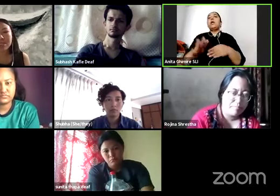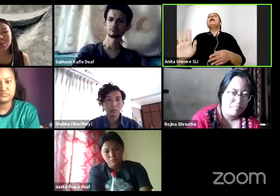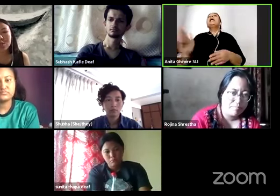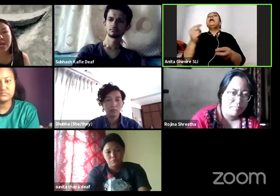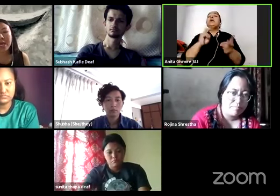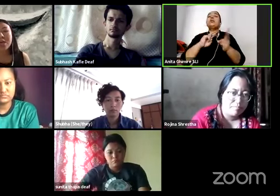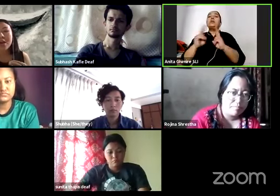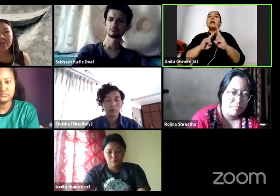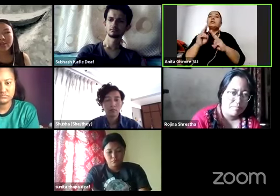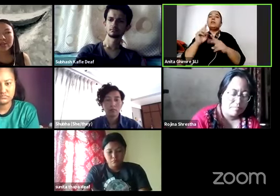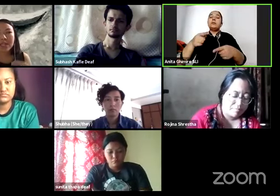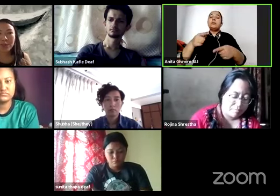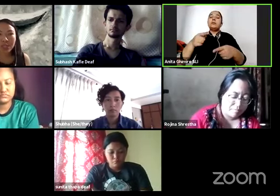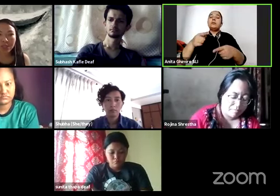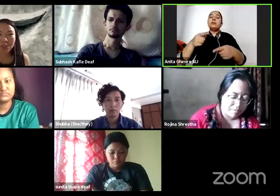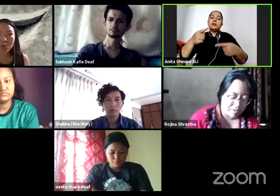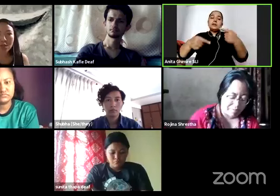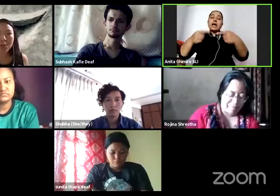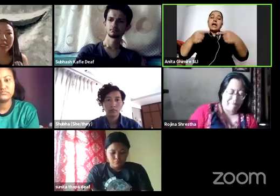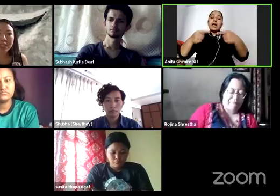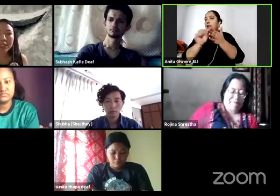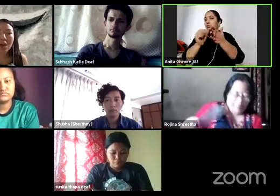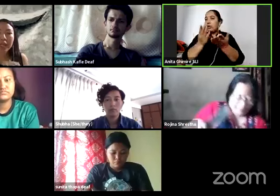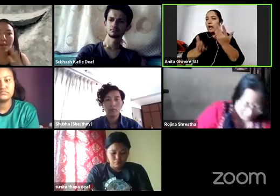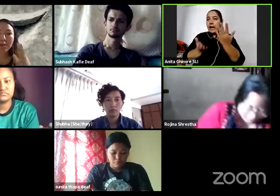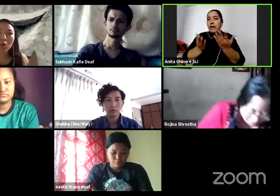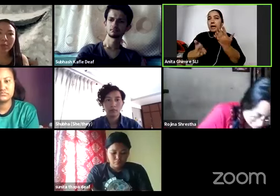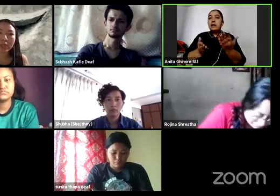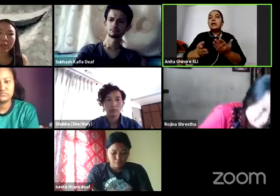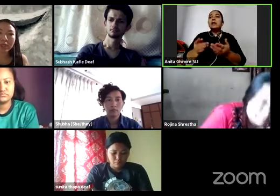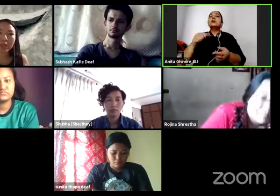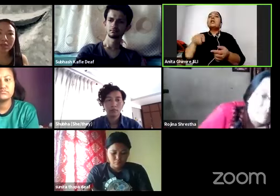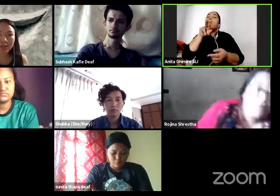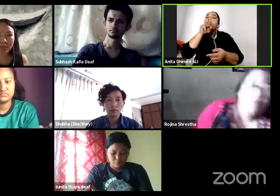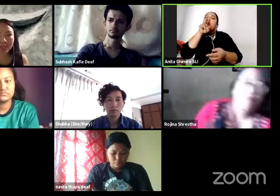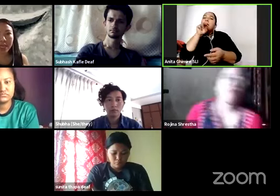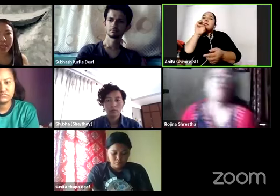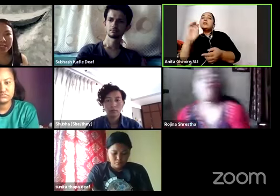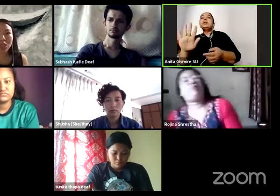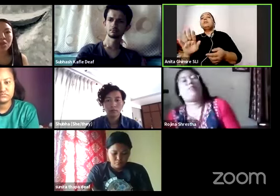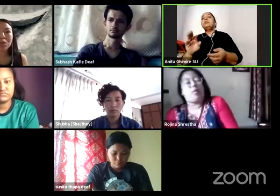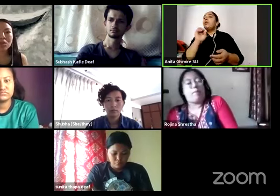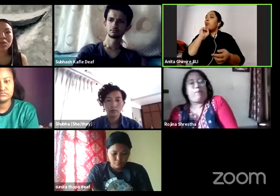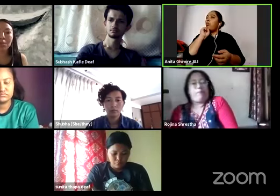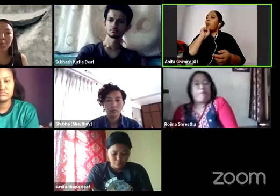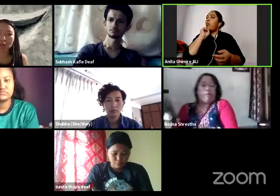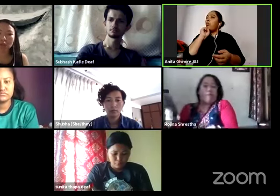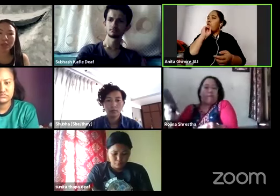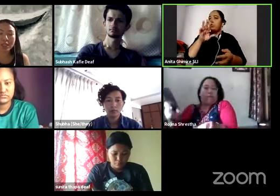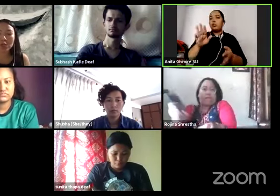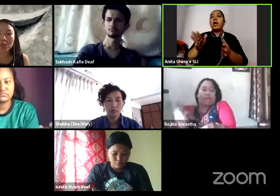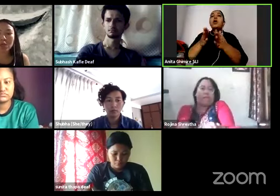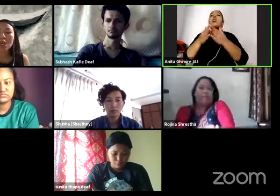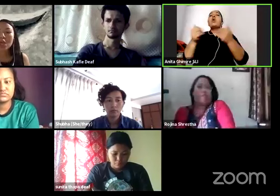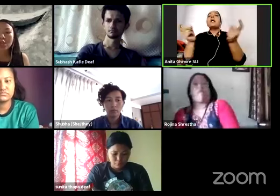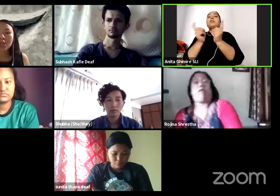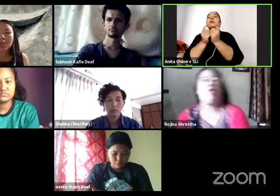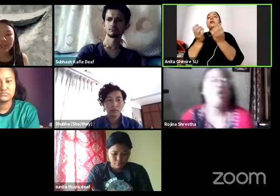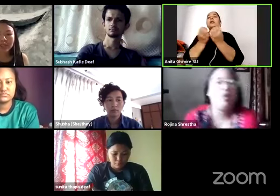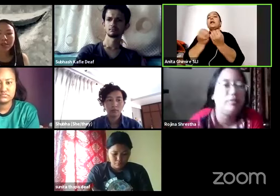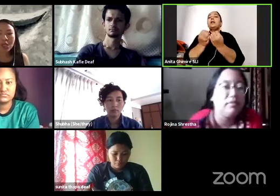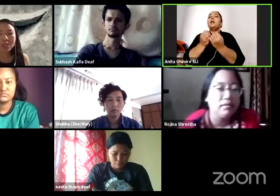च्याटमा लेखिदिनु होला, होइन कसैलाई बोल्दा सजिलो हुन्छ भनेदेखि अहिले हामी ओपन छलफल गर्दाखेरि चाहिँ अनम्युट गरेर भनिदिनु होला भन्न चाहन्छु.